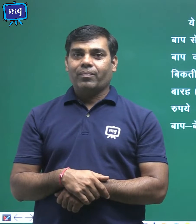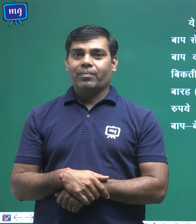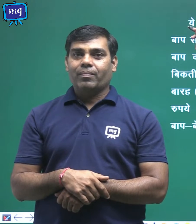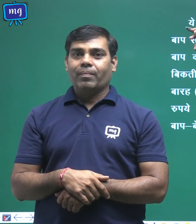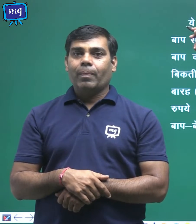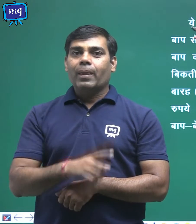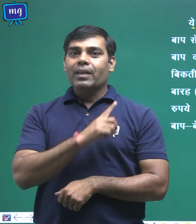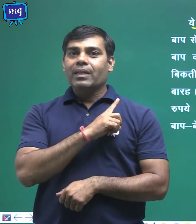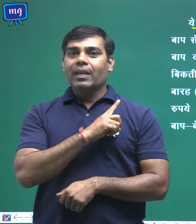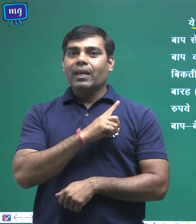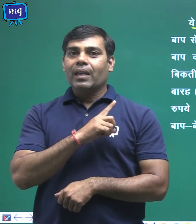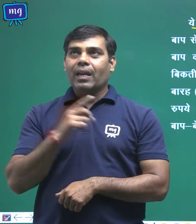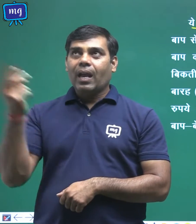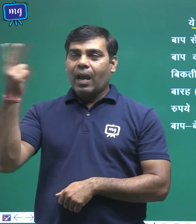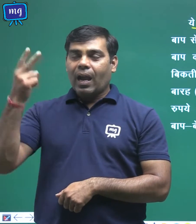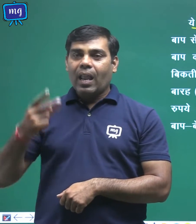ये कलाकार